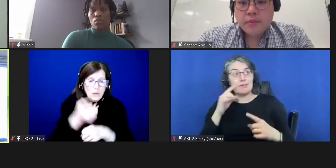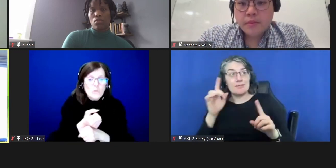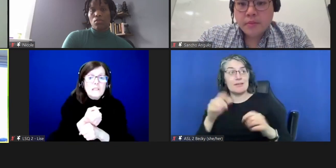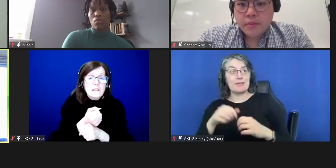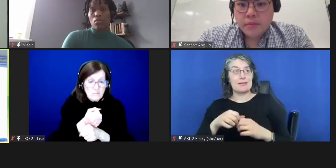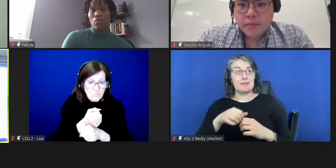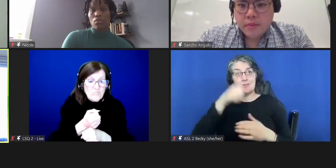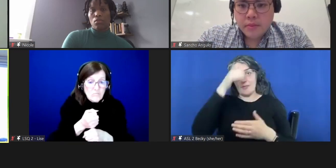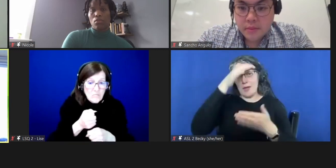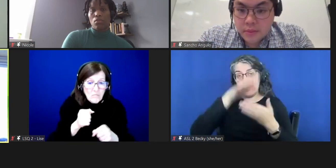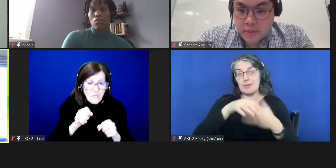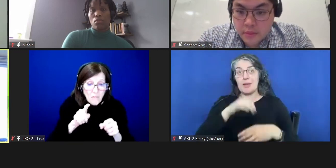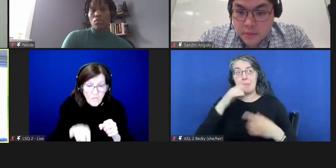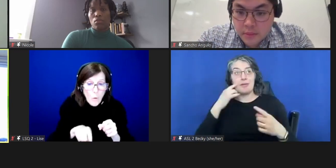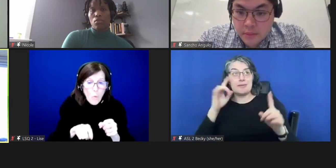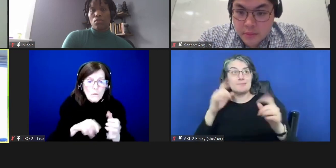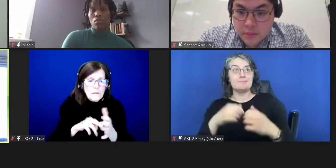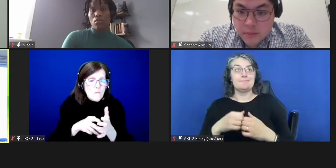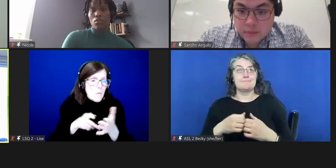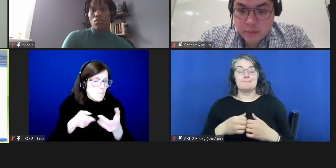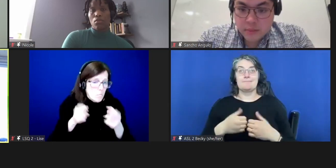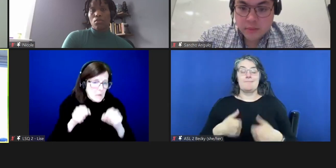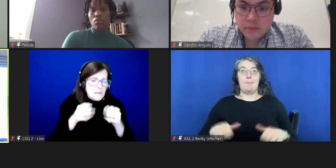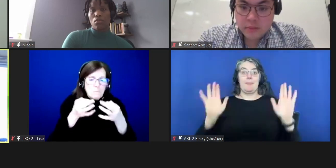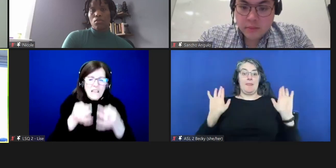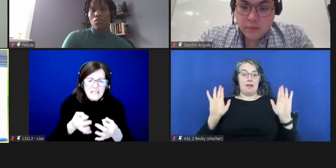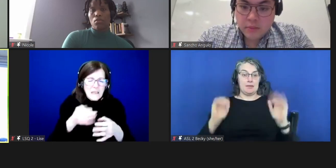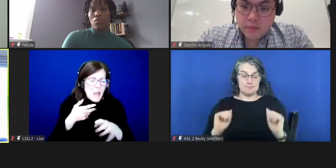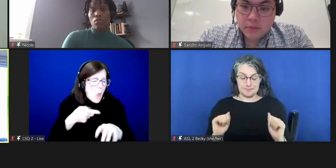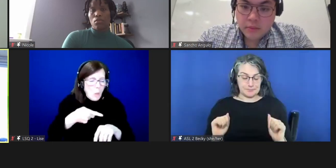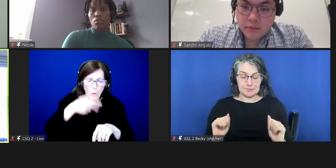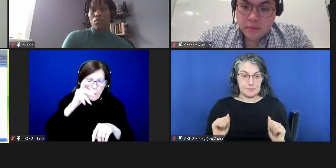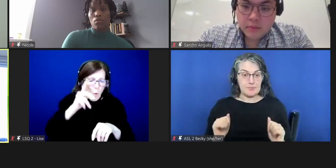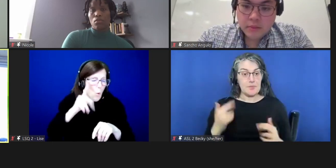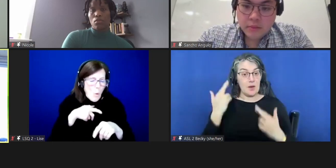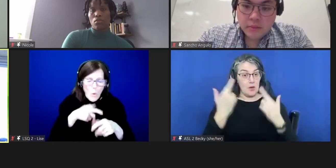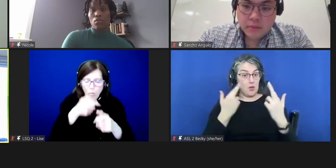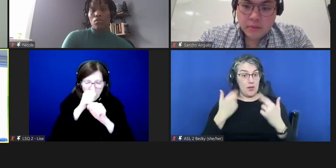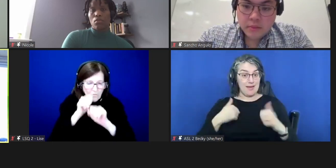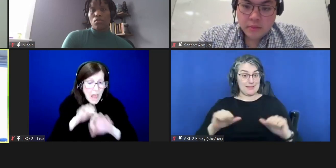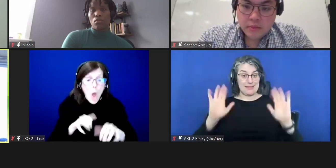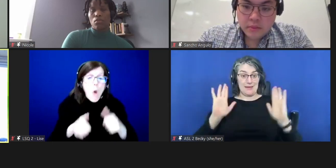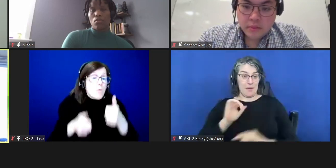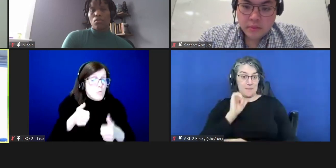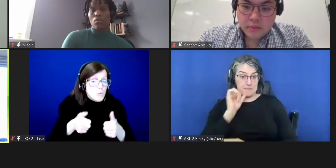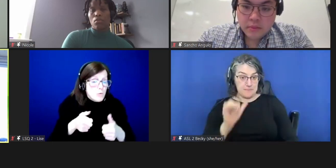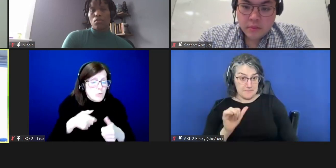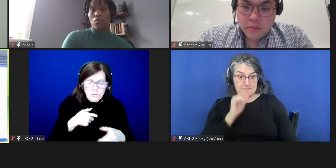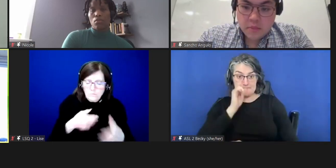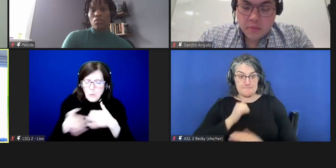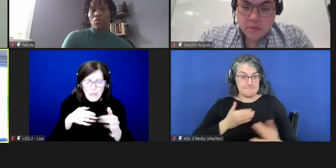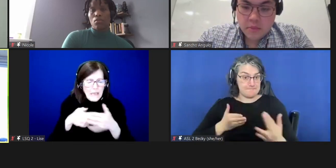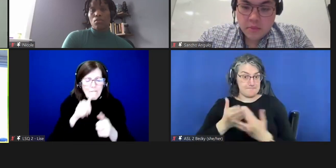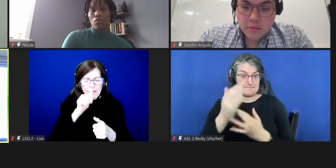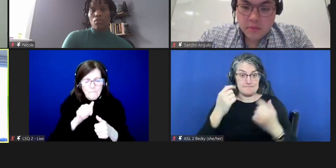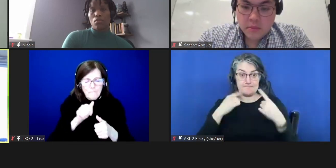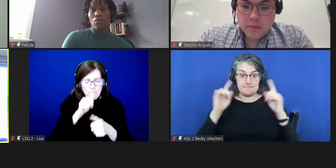non, c'est trop haut et qu'on peut laisser tomber. Ou bien alors qu'on va le faire en dépit de tous les obstacles. Et